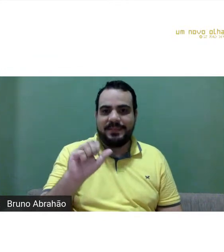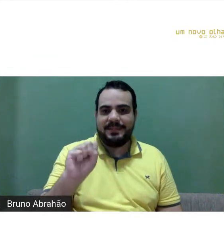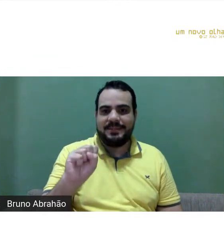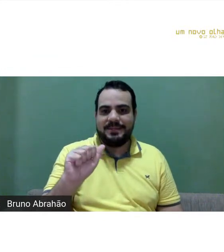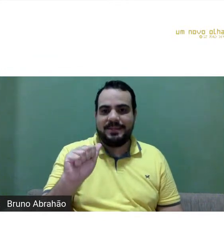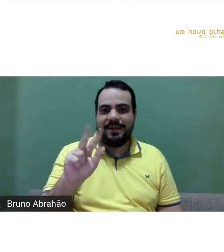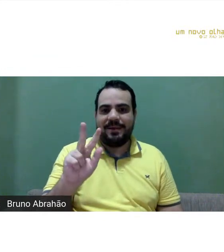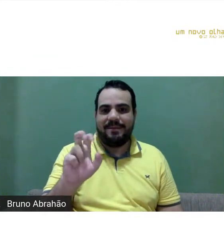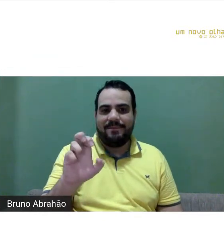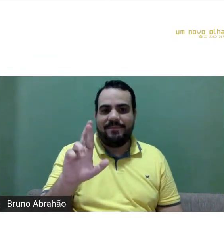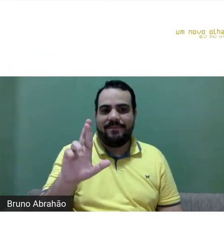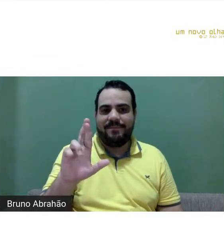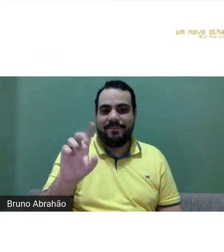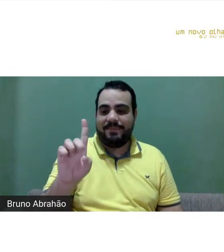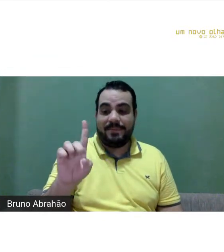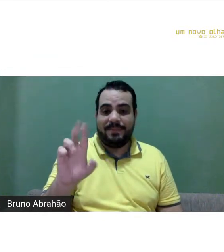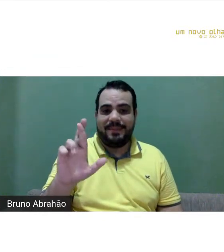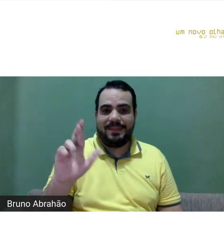dela é Roberta